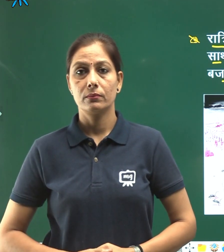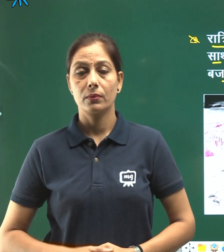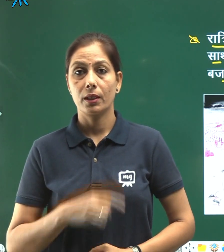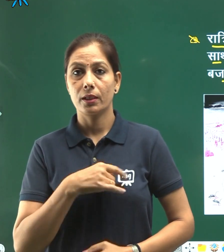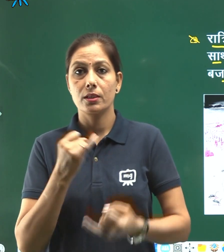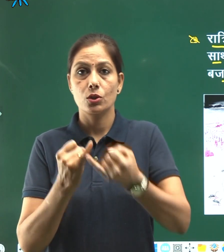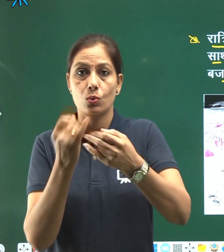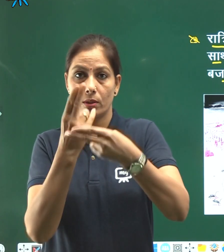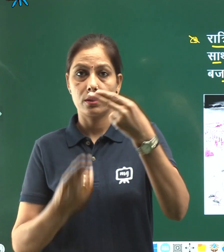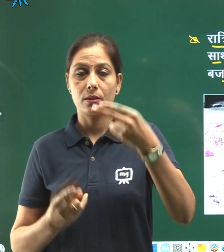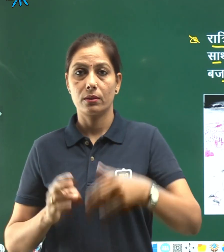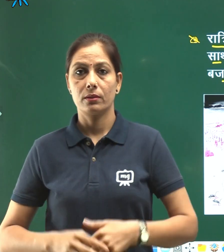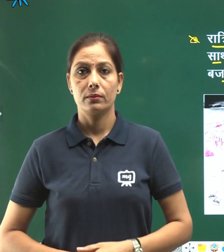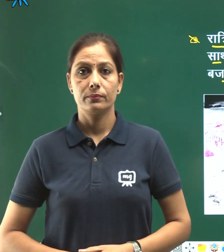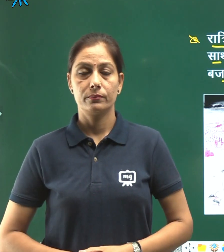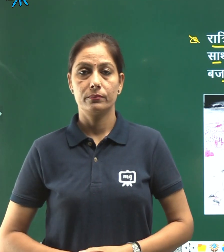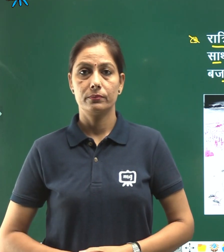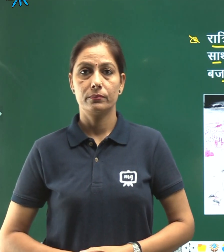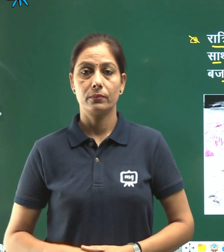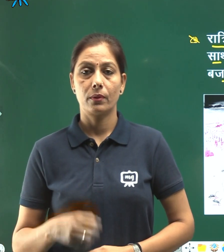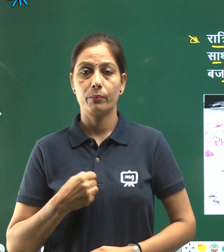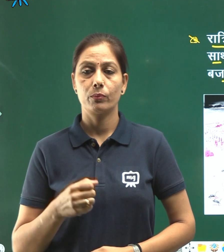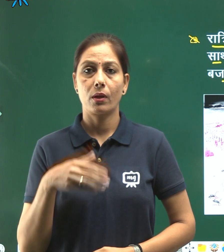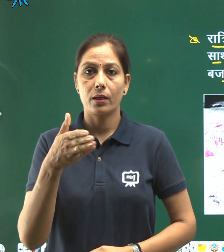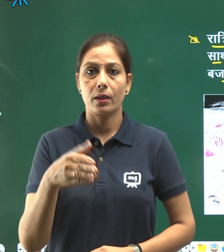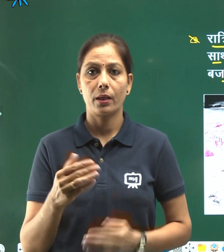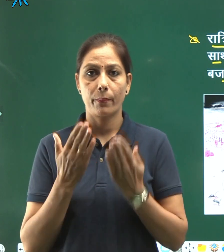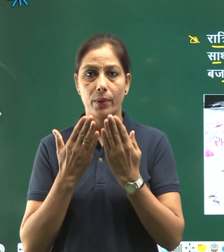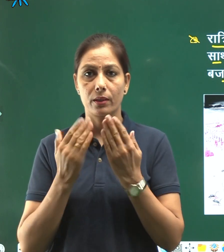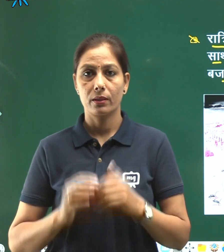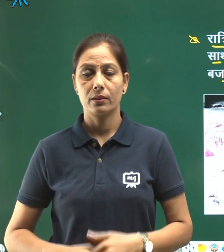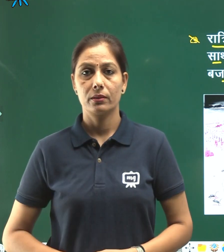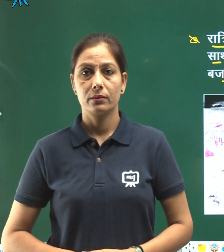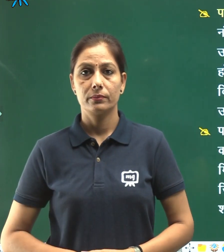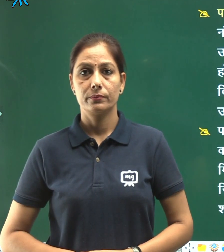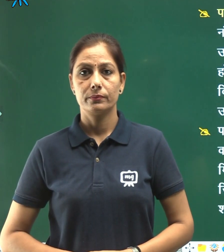जिनकी कहानी हम आगे पढ़ेंगे।